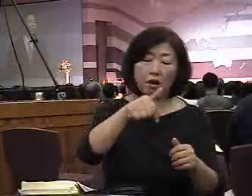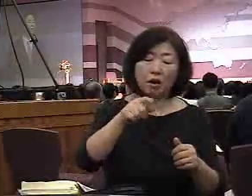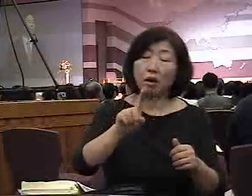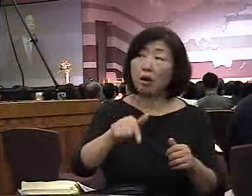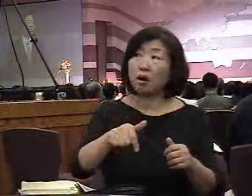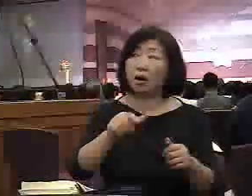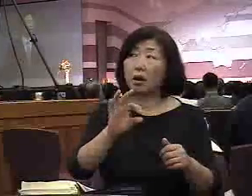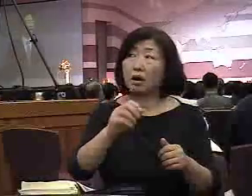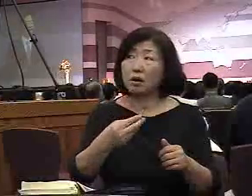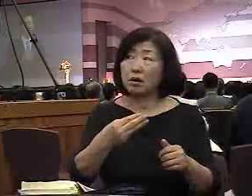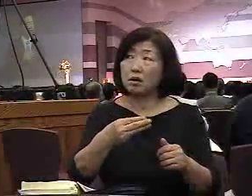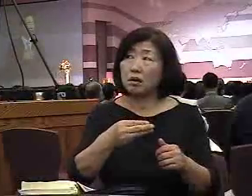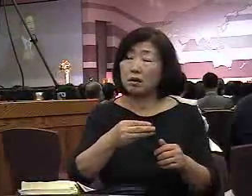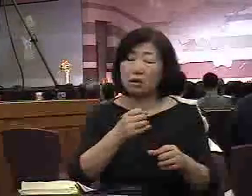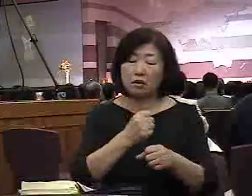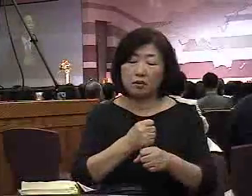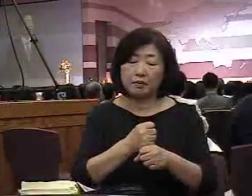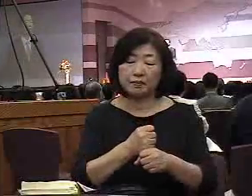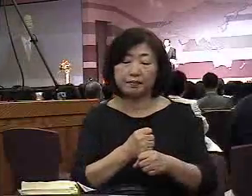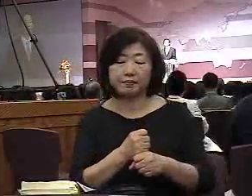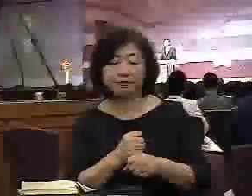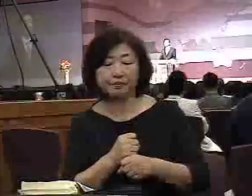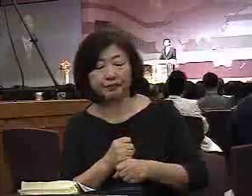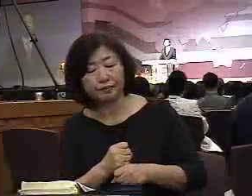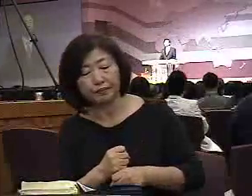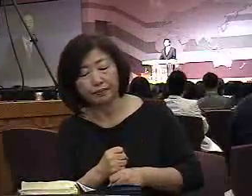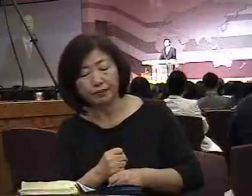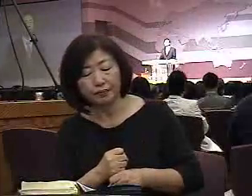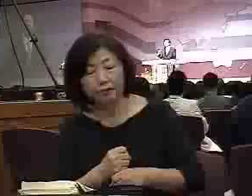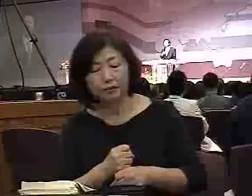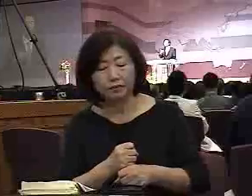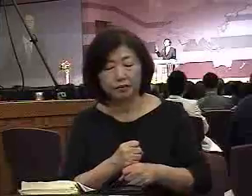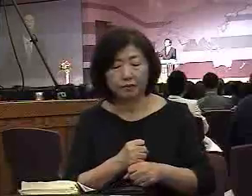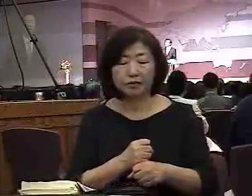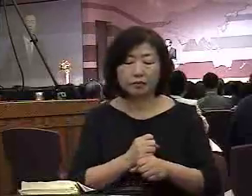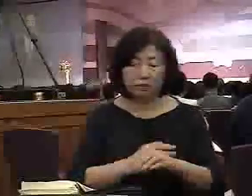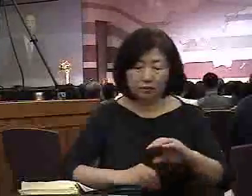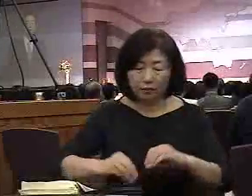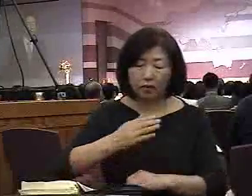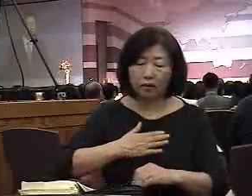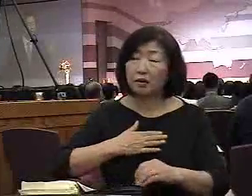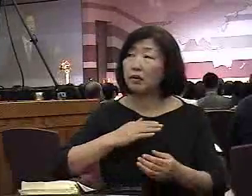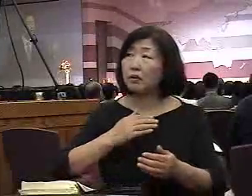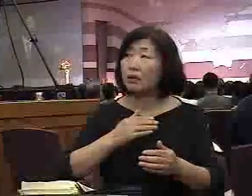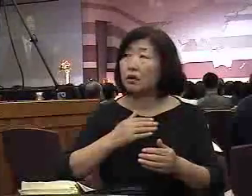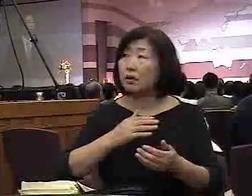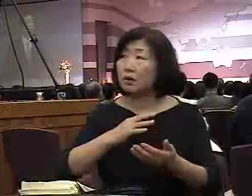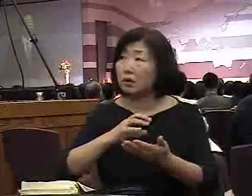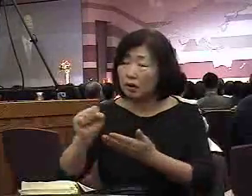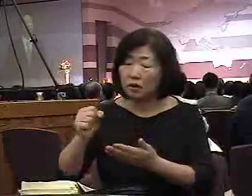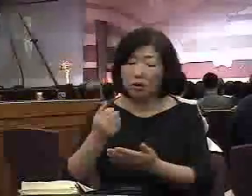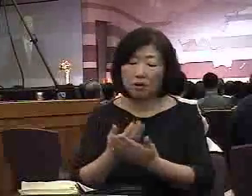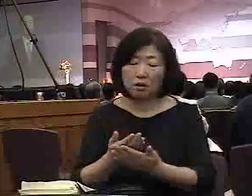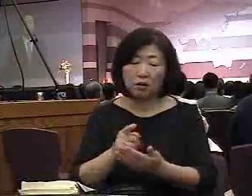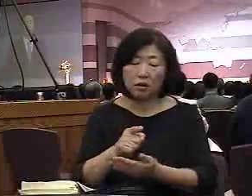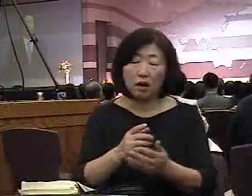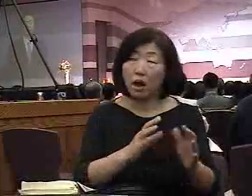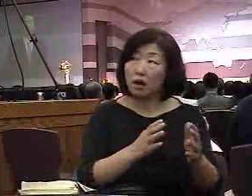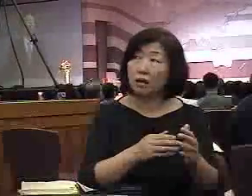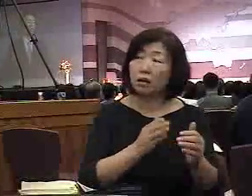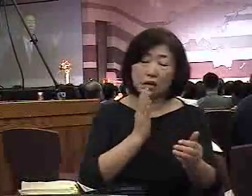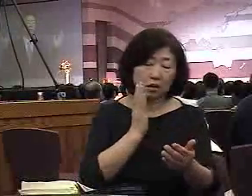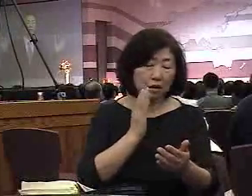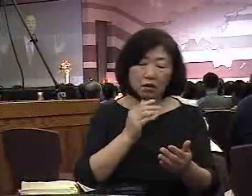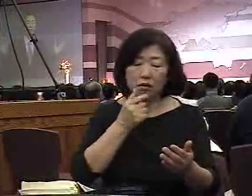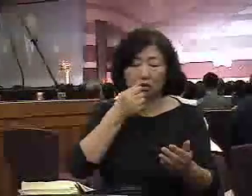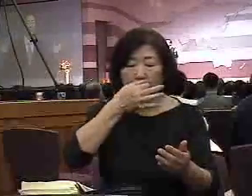그럴 수가 있습니까? 차라리 저의 각을 뜨십시오. 하나님, 차라리 저를 데려가십시오. 어떻게 이 아이에게 그렇게 할 수가 있습니까?